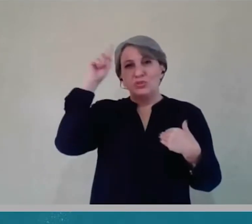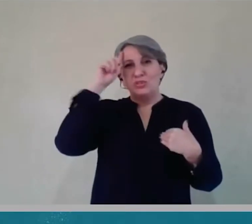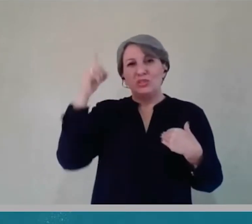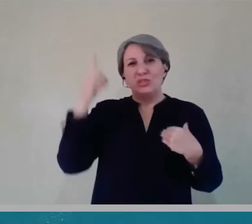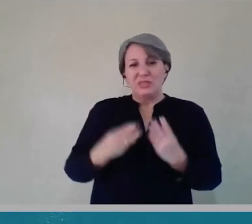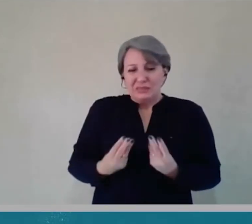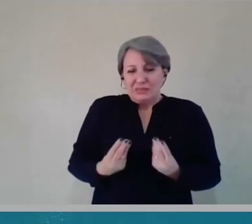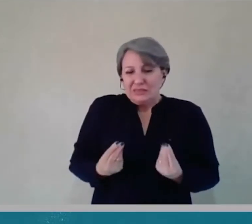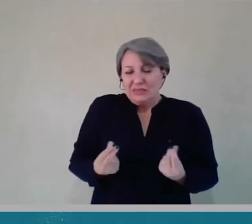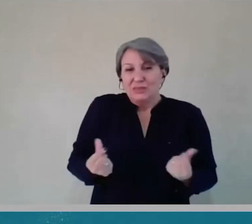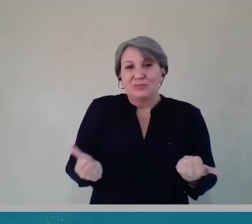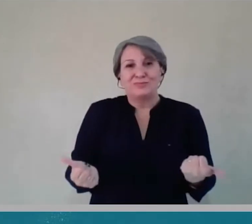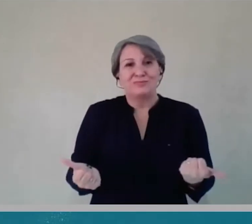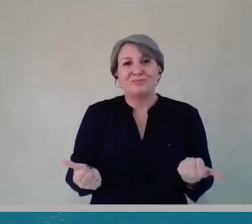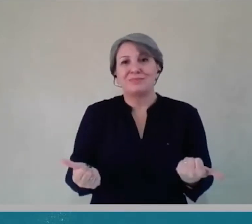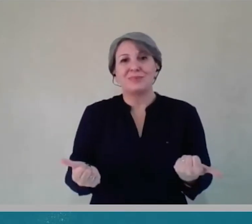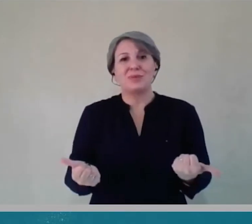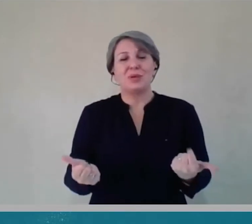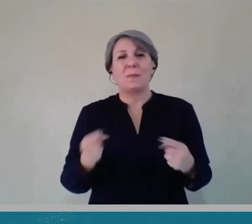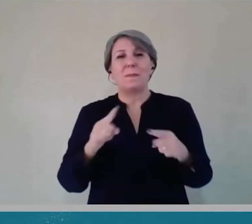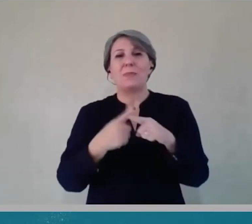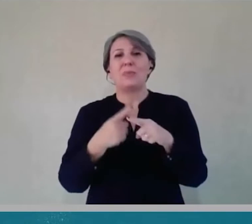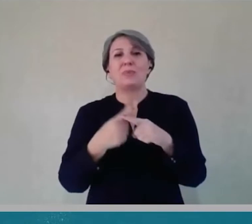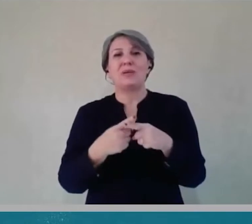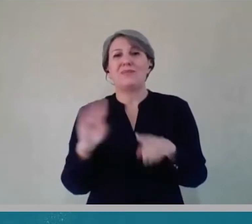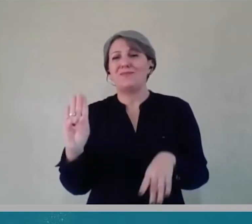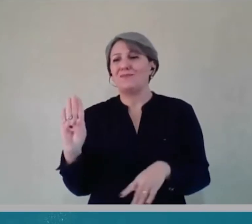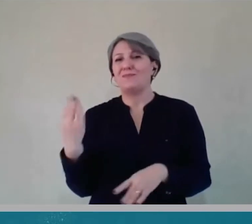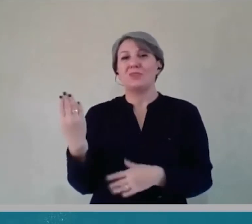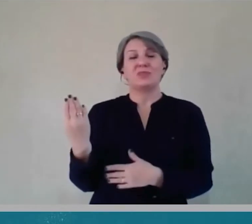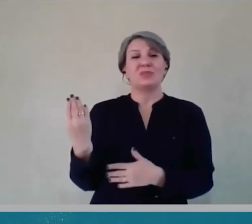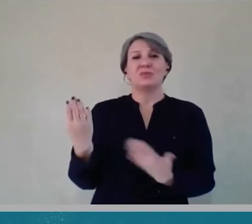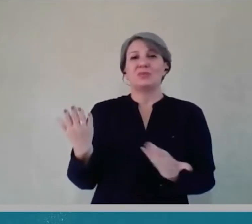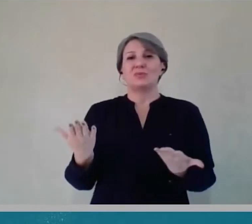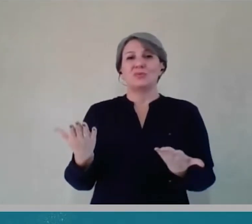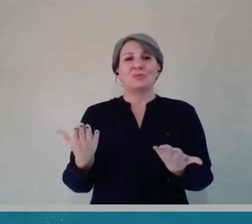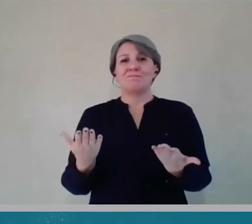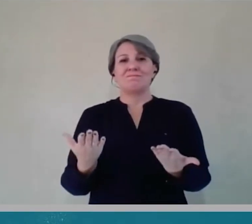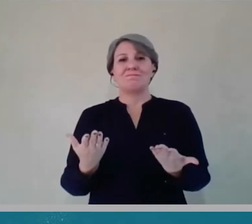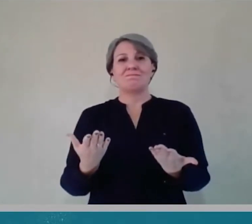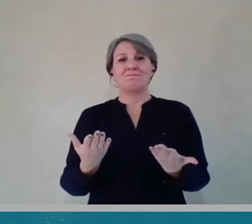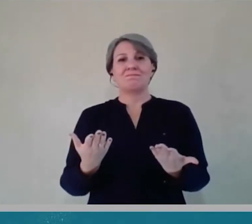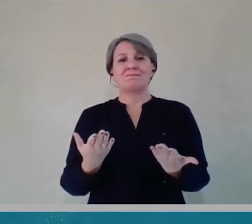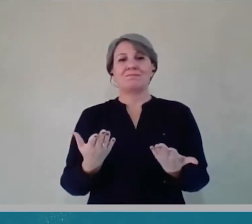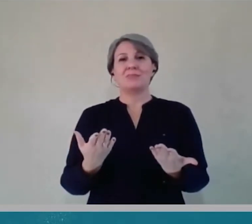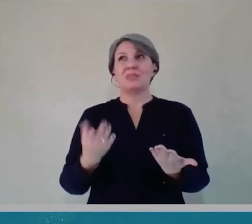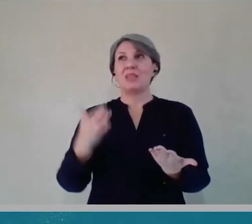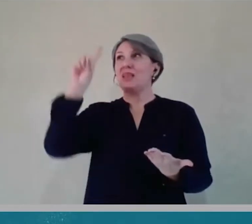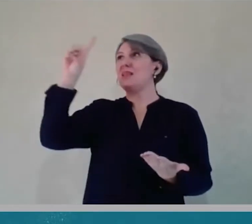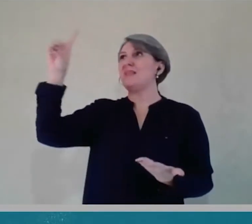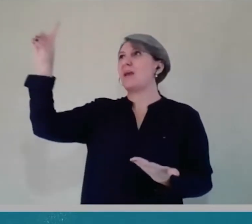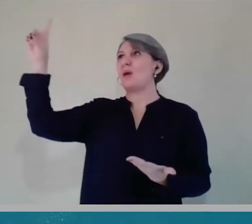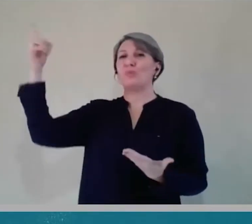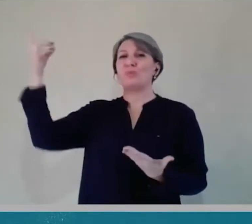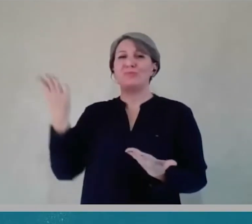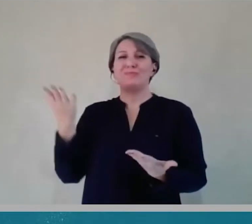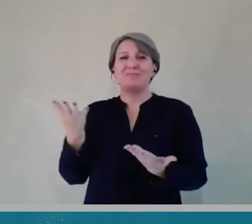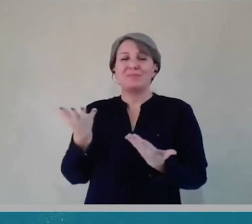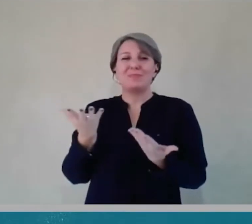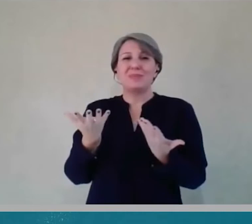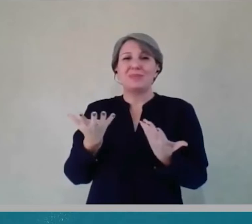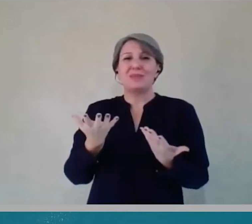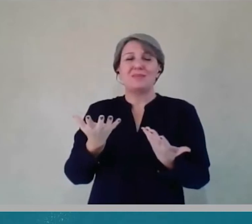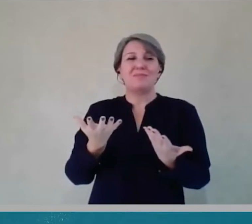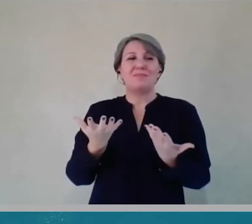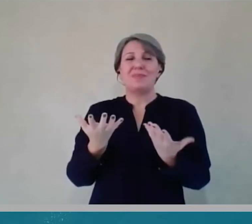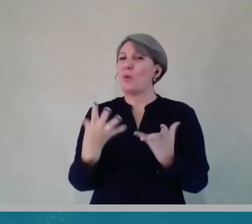engano. Engana. Você pensa que esse velho homem pode fazer o bem, agradar a Deus. É um engano. Ele vai te enganando e vai